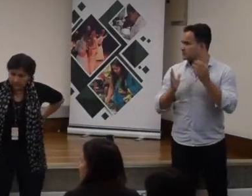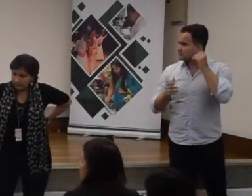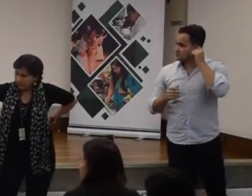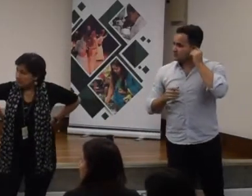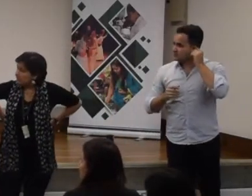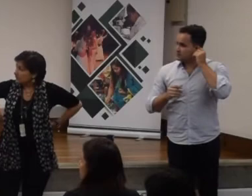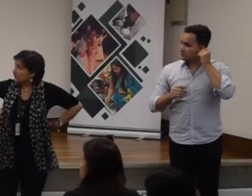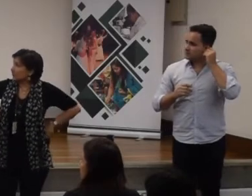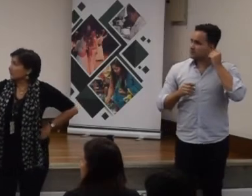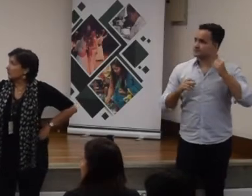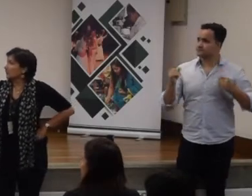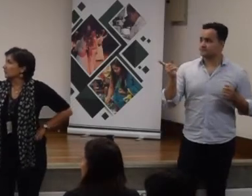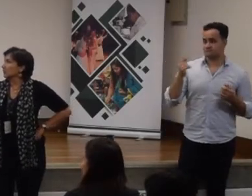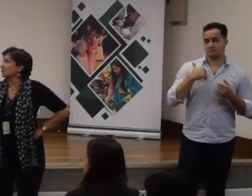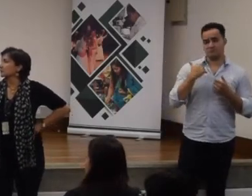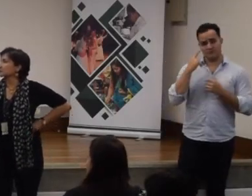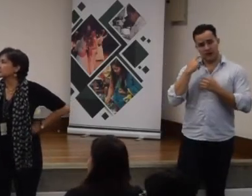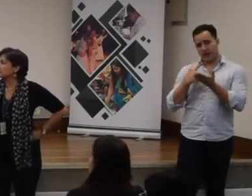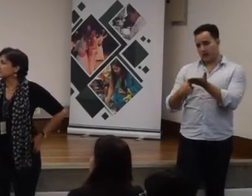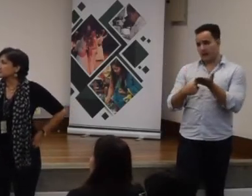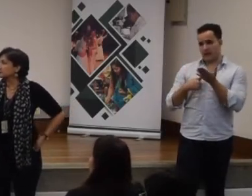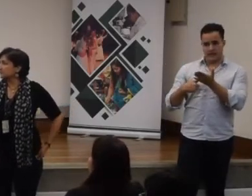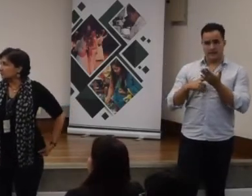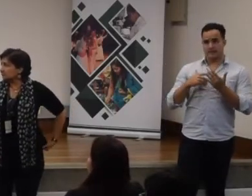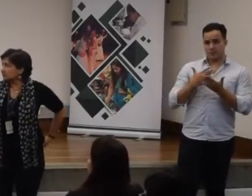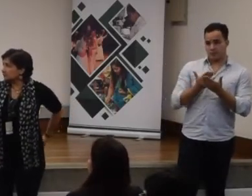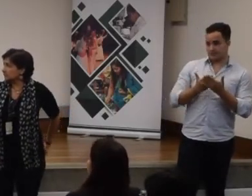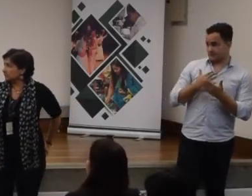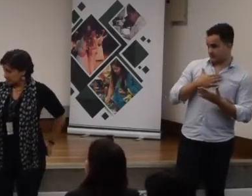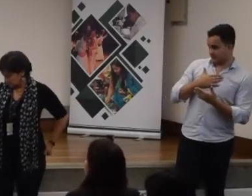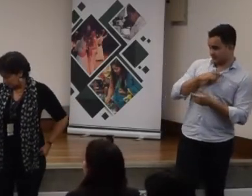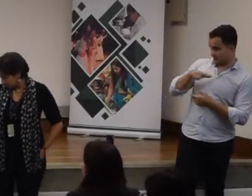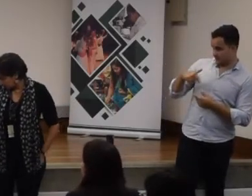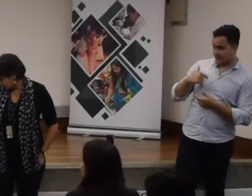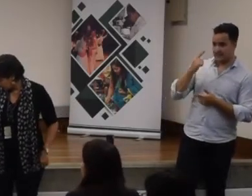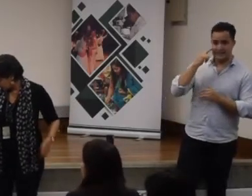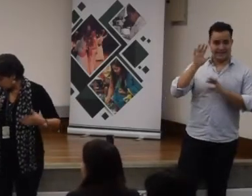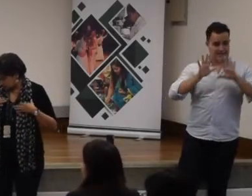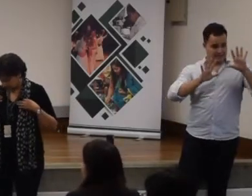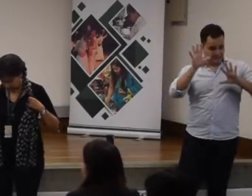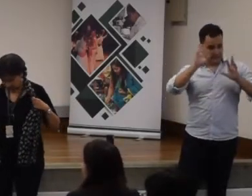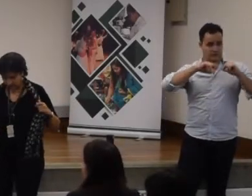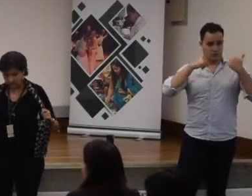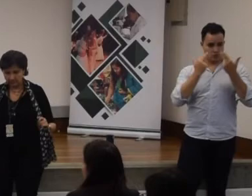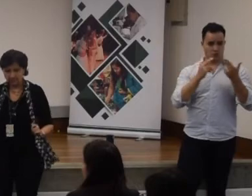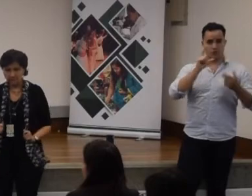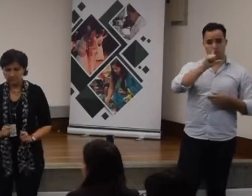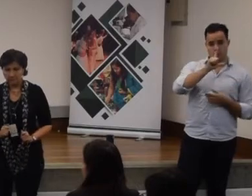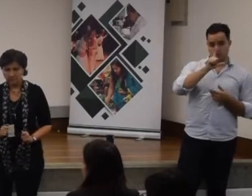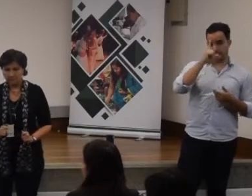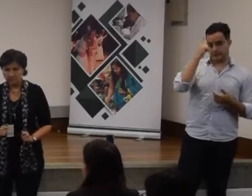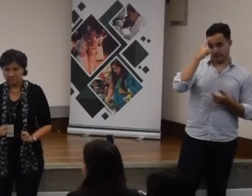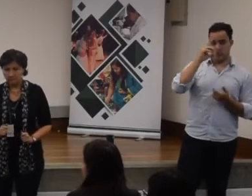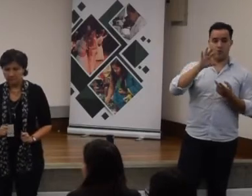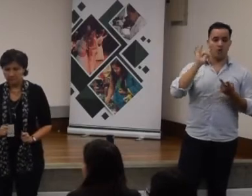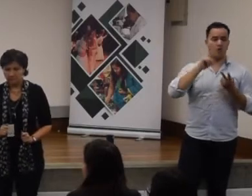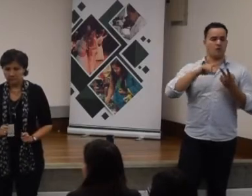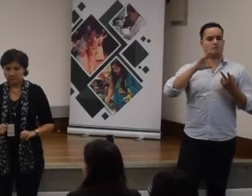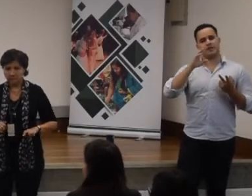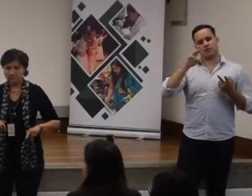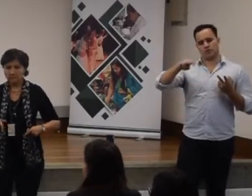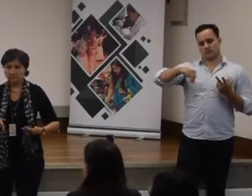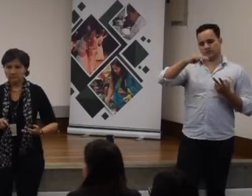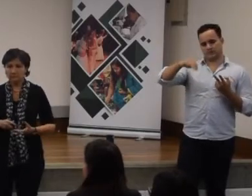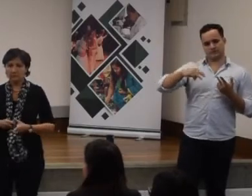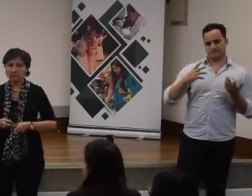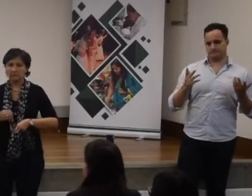también tenemos una propuesta de que nos podamos reunir quincenalmente los días o lunes o los días miércoles.